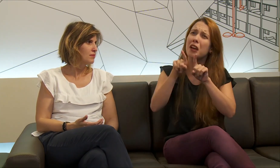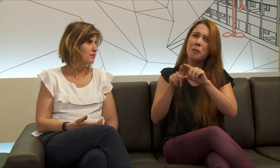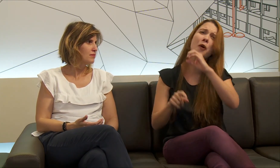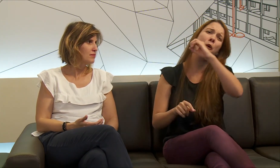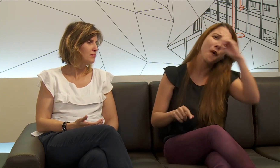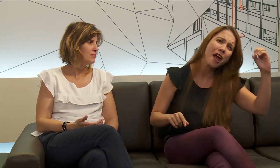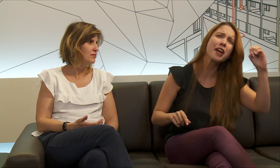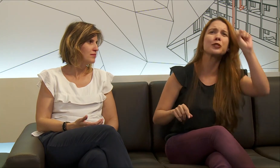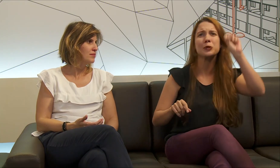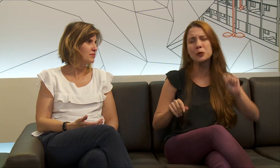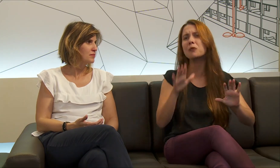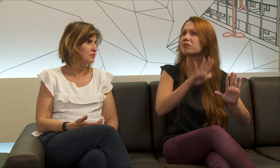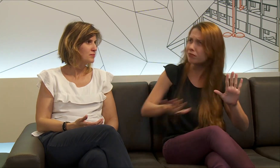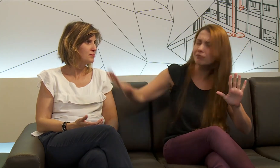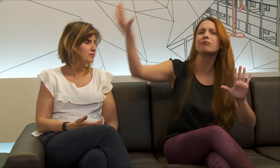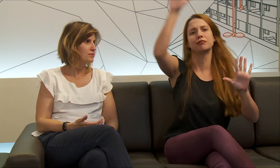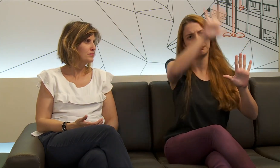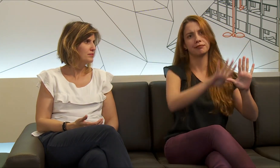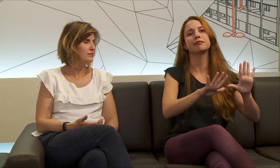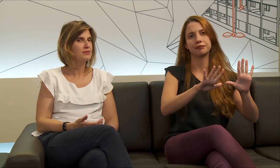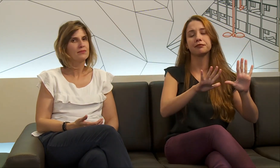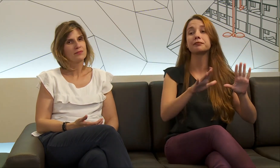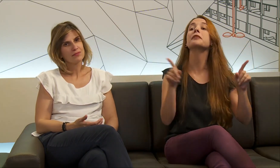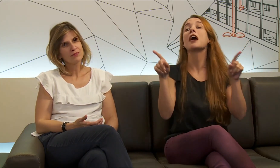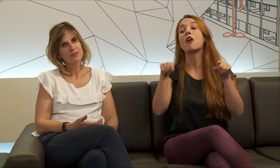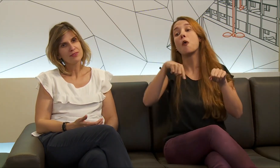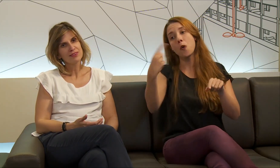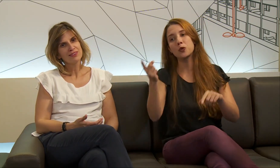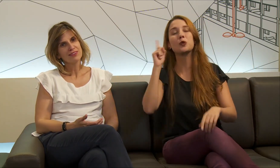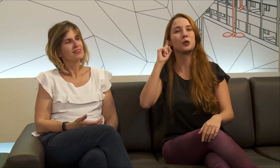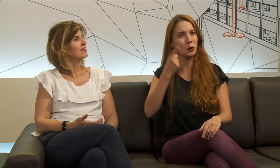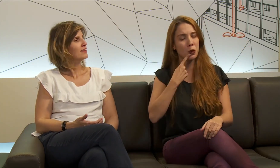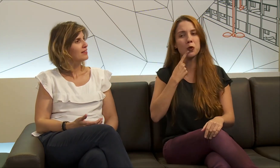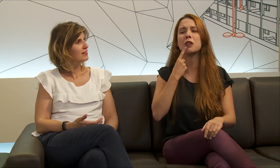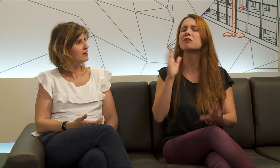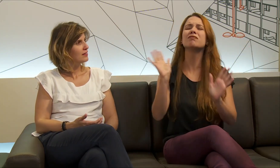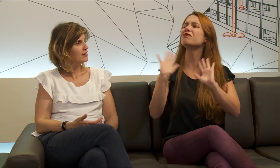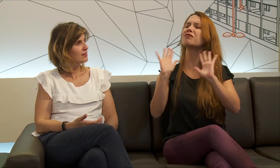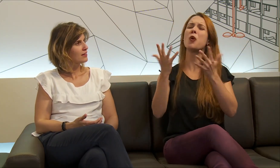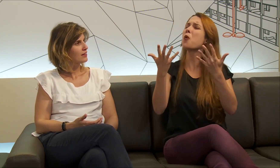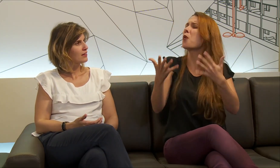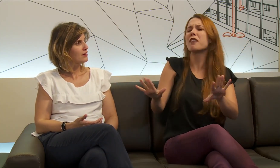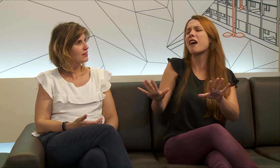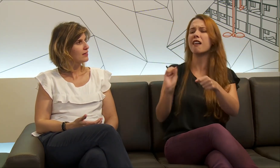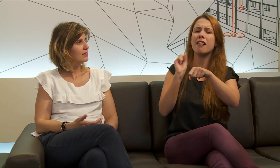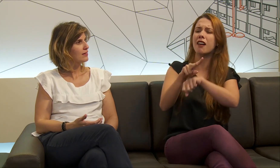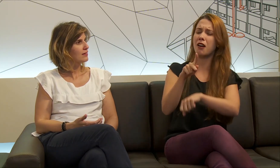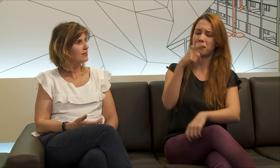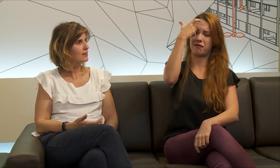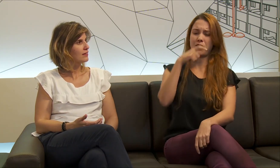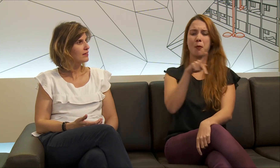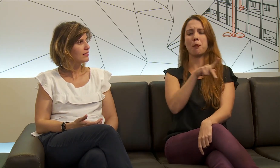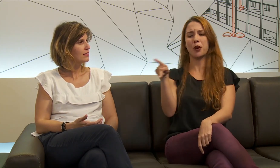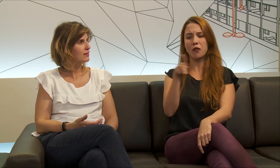concursos, assim. O Sul, ele já se destaca um pouco mais nesse sentido, mas há surdos que não têm interesse,